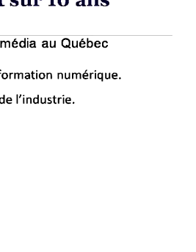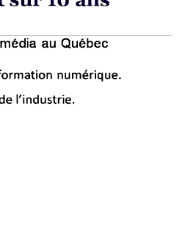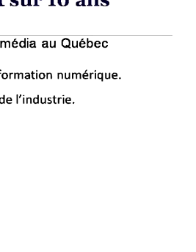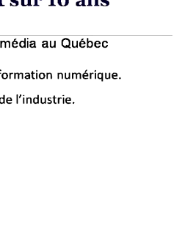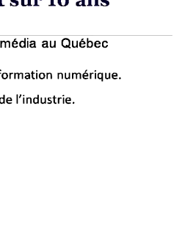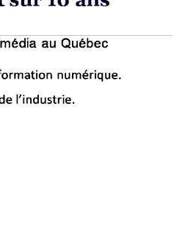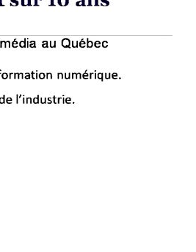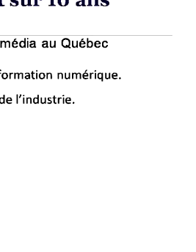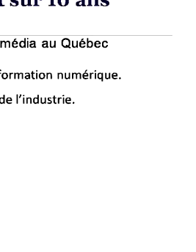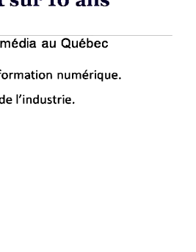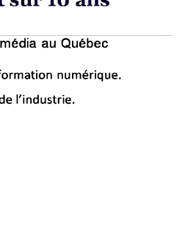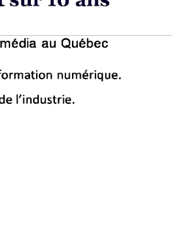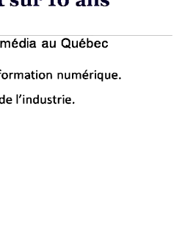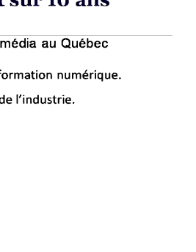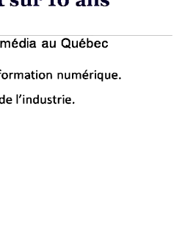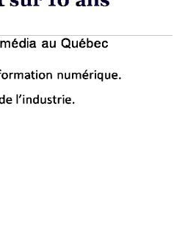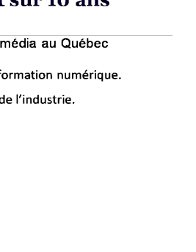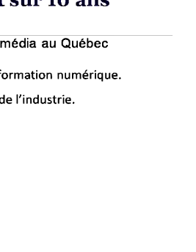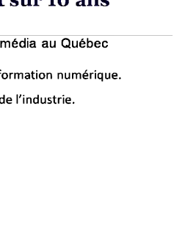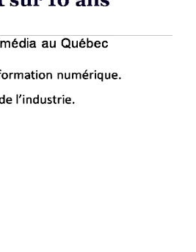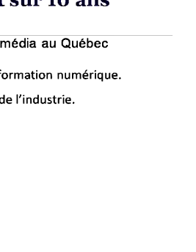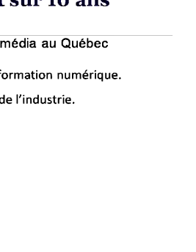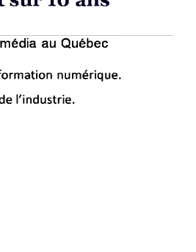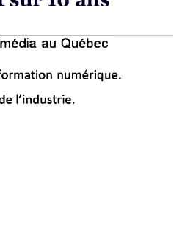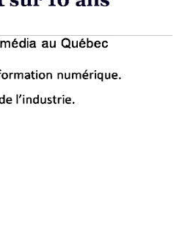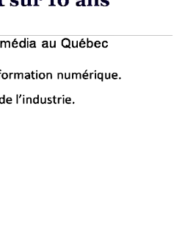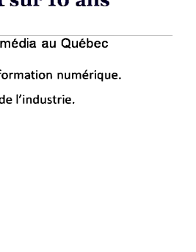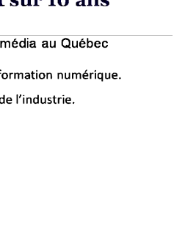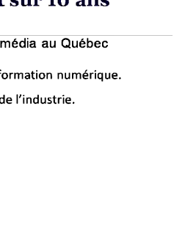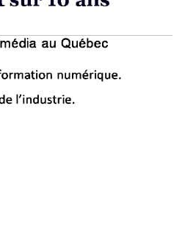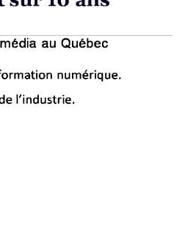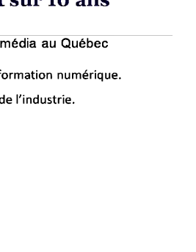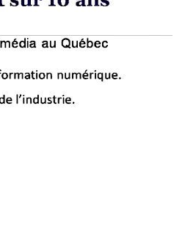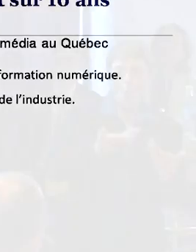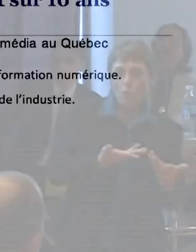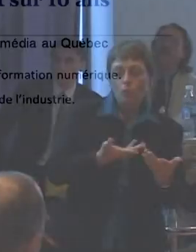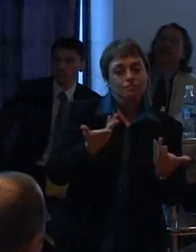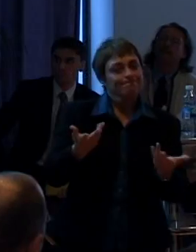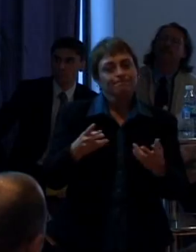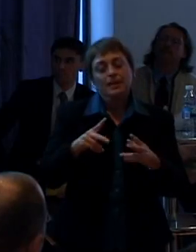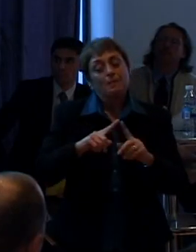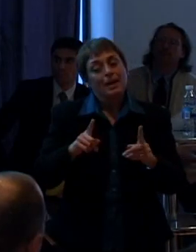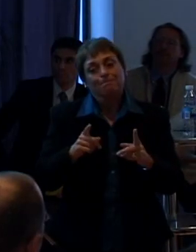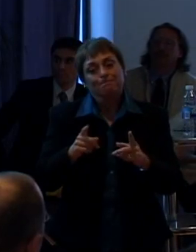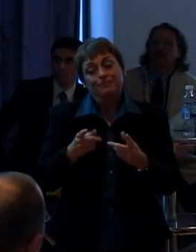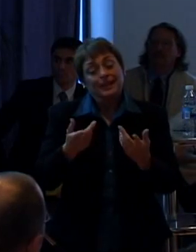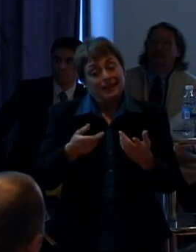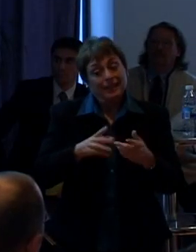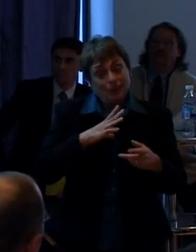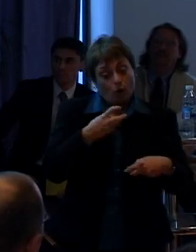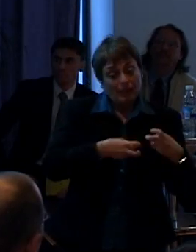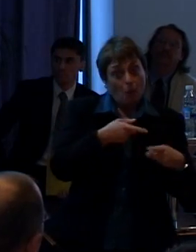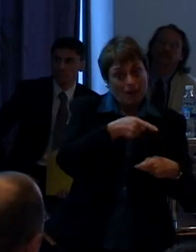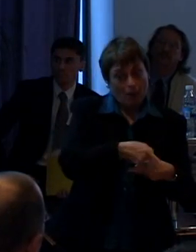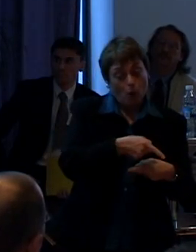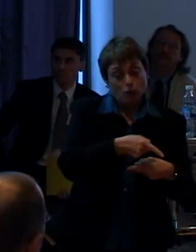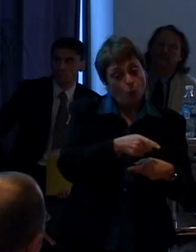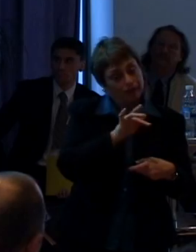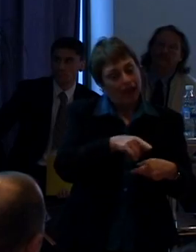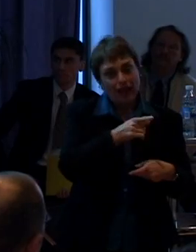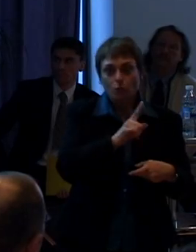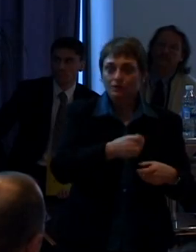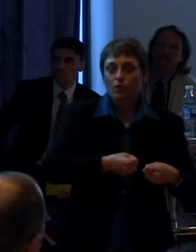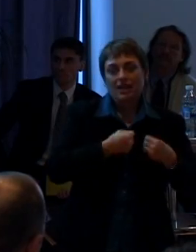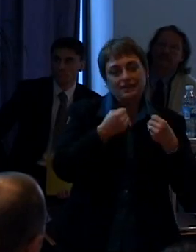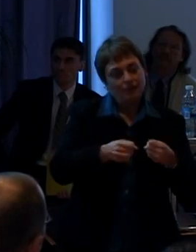de briques, doivent réapprendre les choses et se sentent beaucoup plus en situation de difficulté à cause